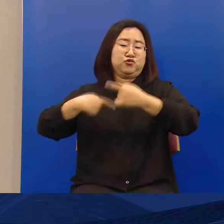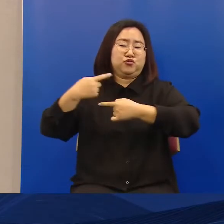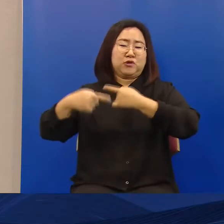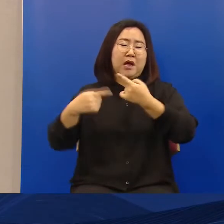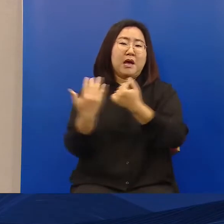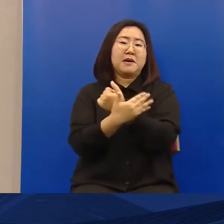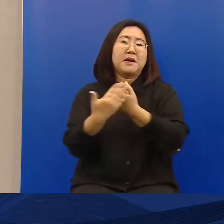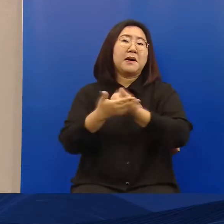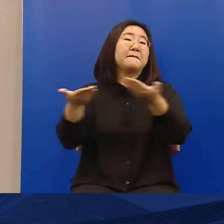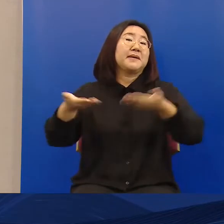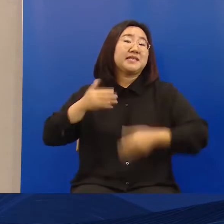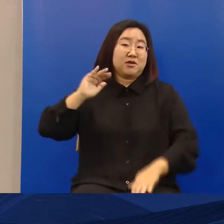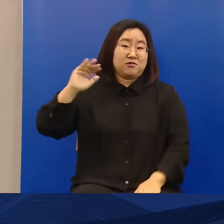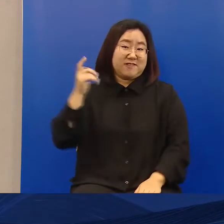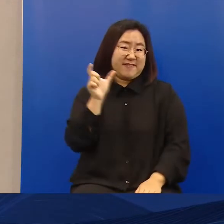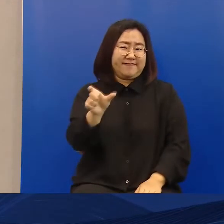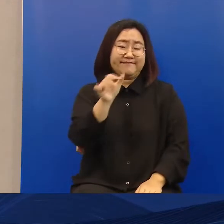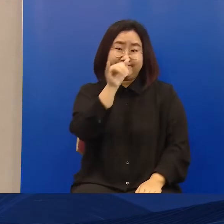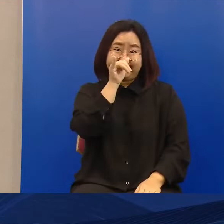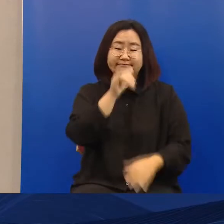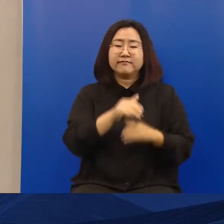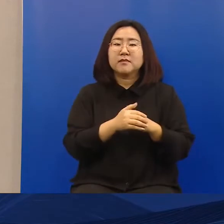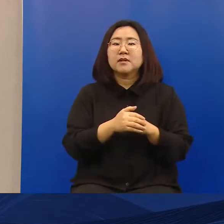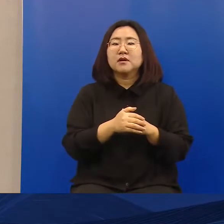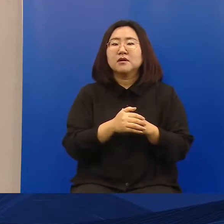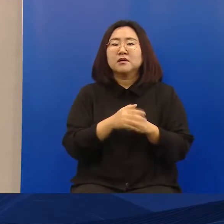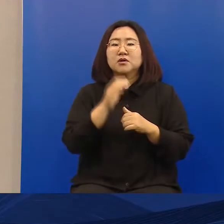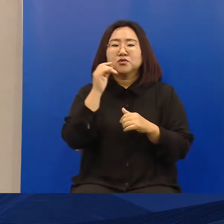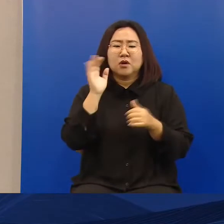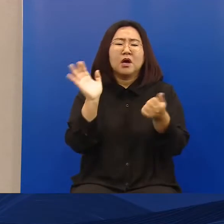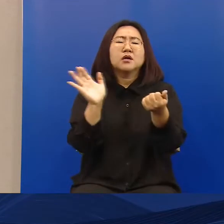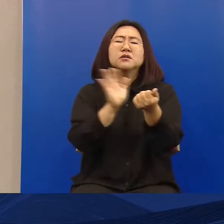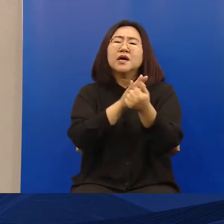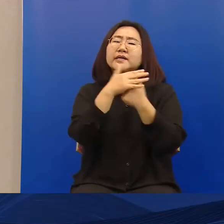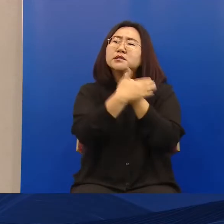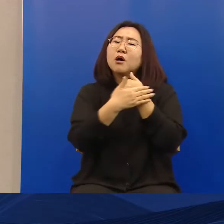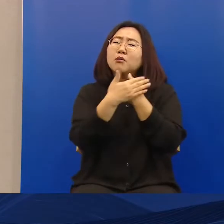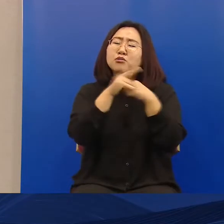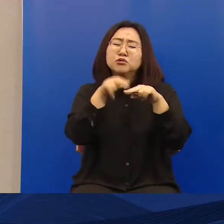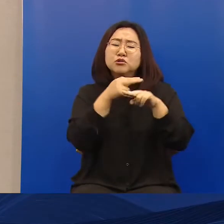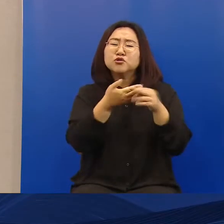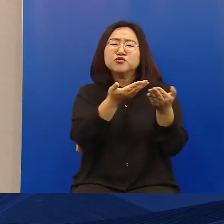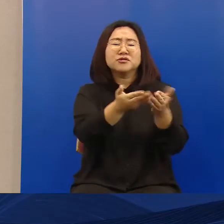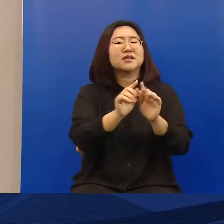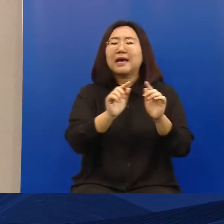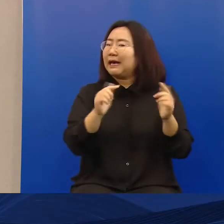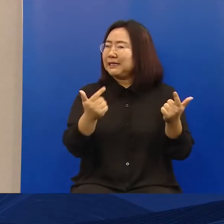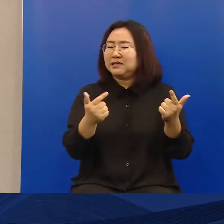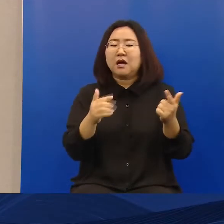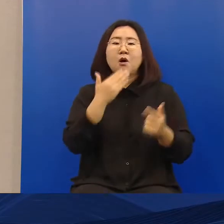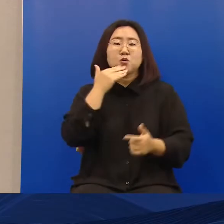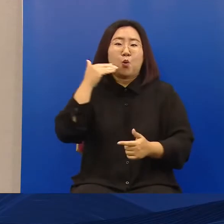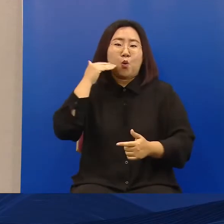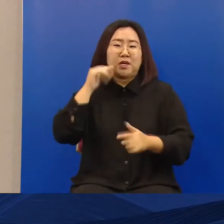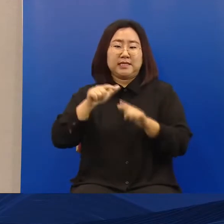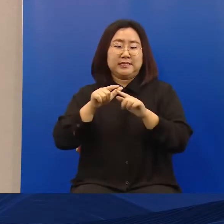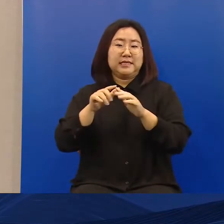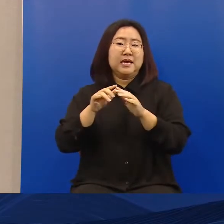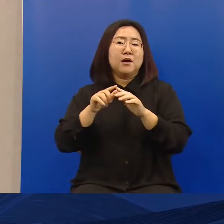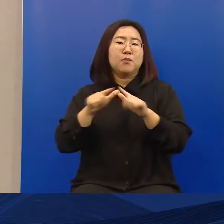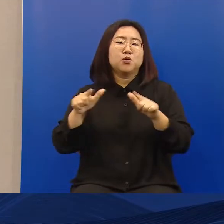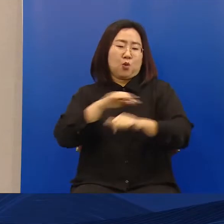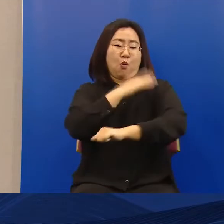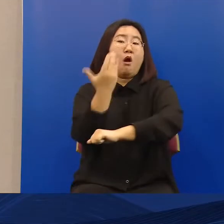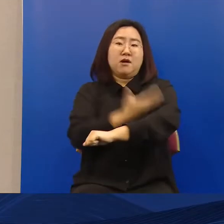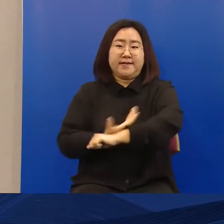서비스가 제공돼야 된다는 거죠. 그거는 누구에게 시혜적으로 주는 것이 아니라 농인들의 인간으로서의 당연한 권리다.